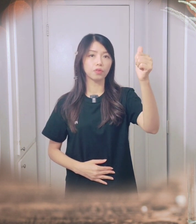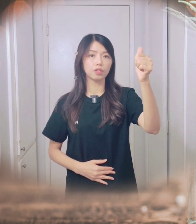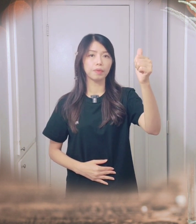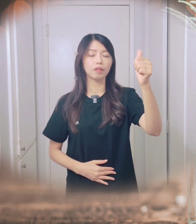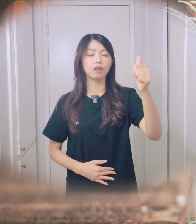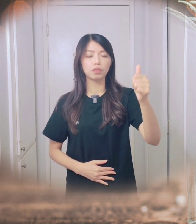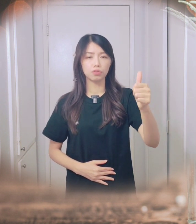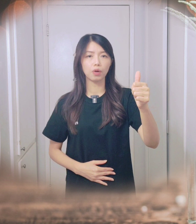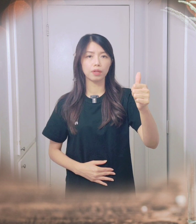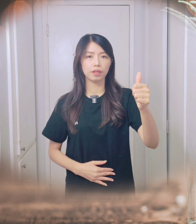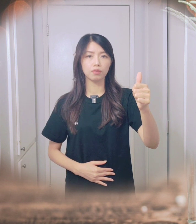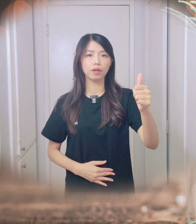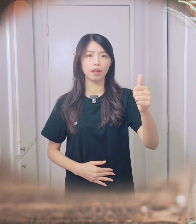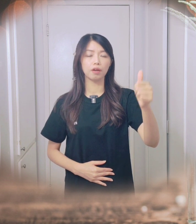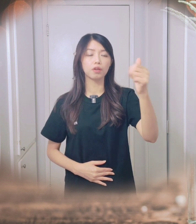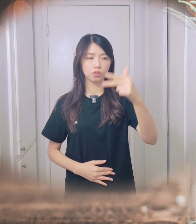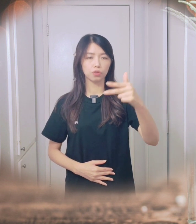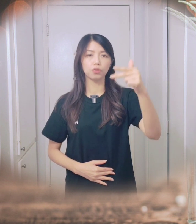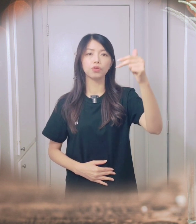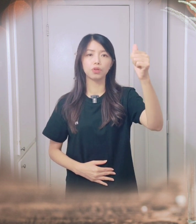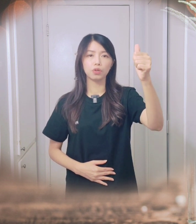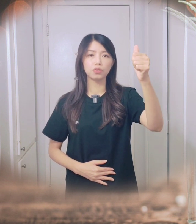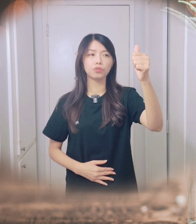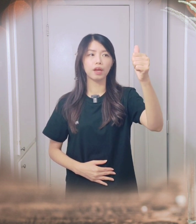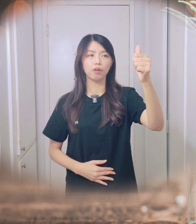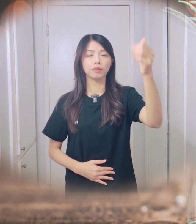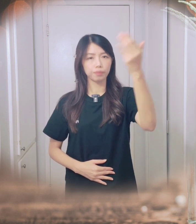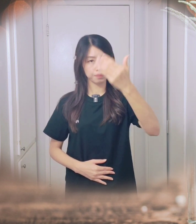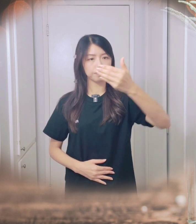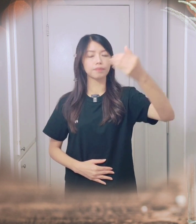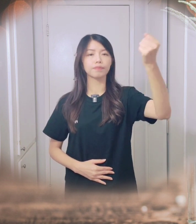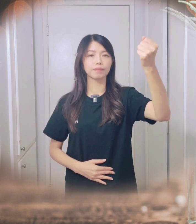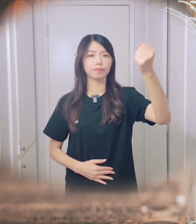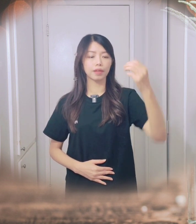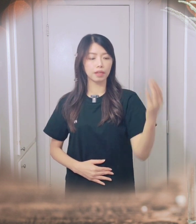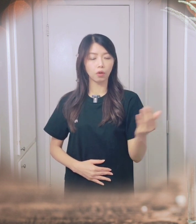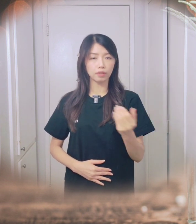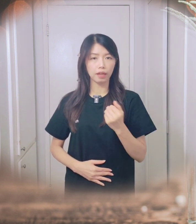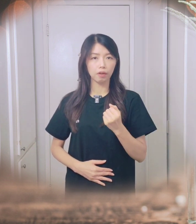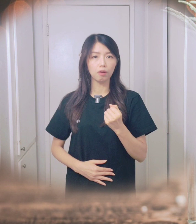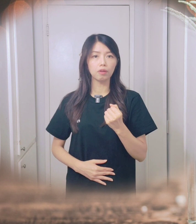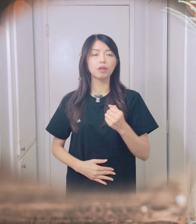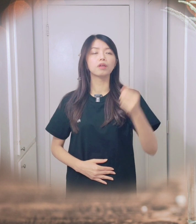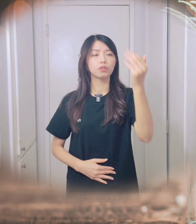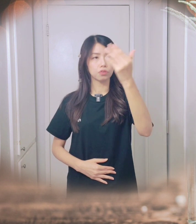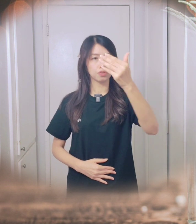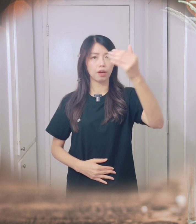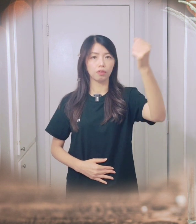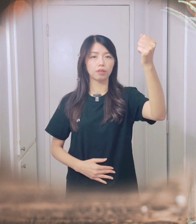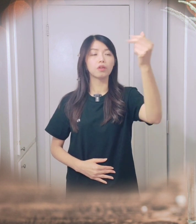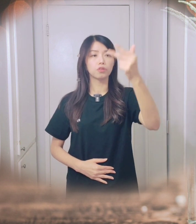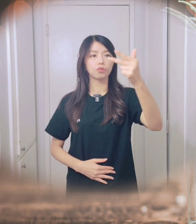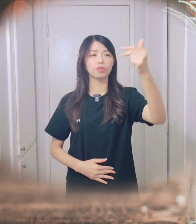위로 올려주시면 주라고 한 뒤의 수어가 돼요. 주. 주의 것. 이거는 내 것,